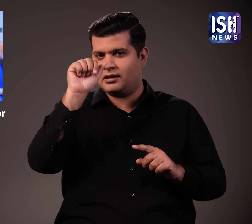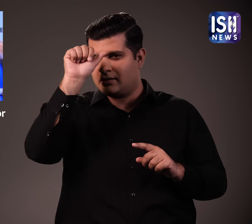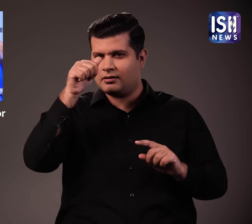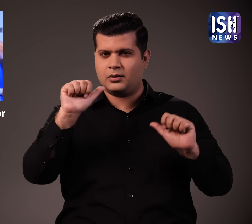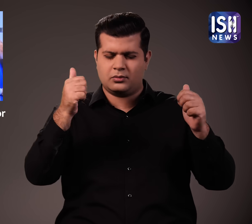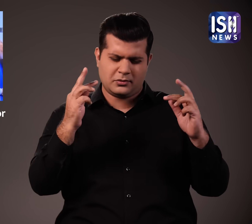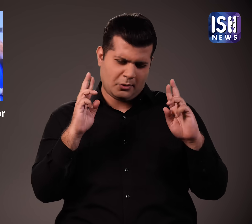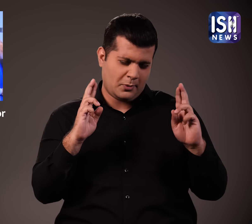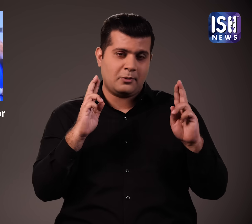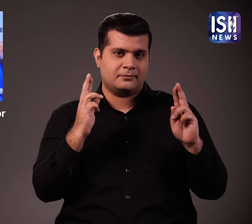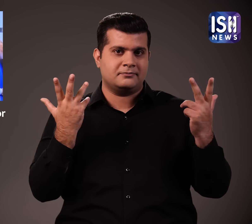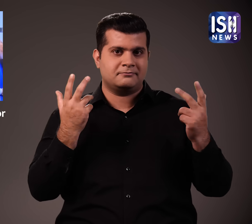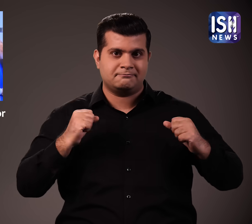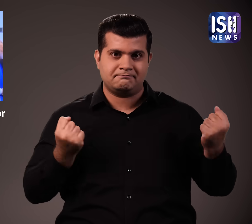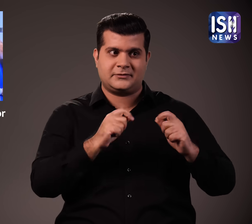2027 का विश्व कब जीतेगी